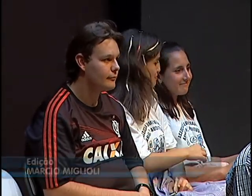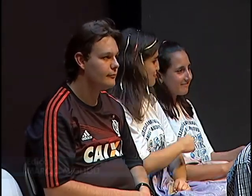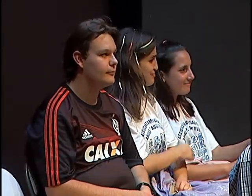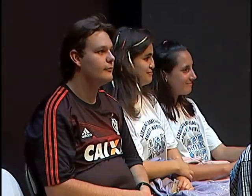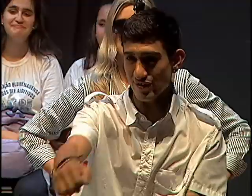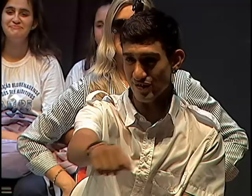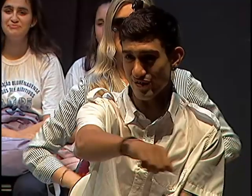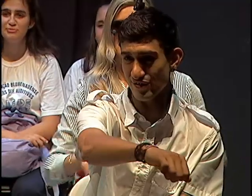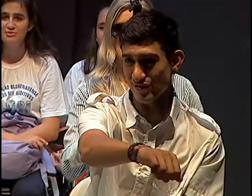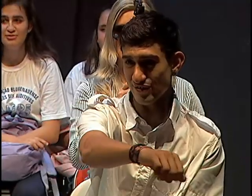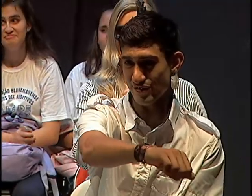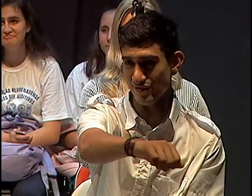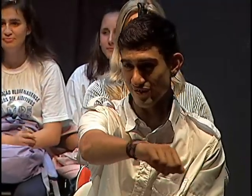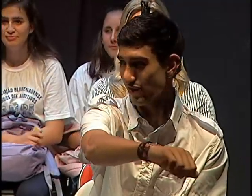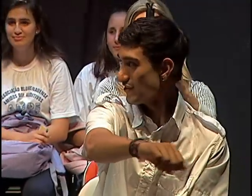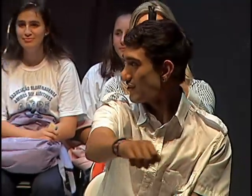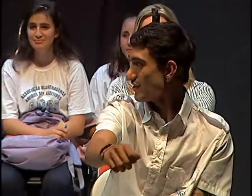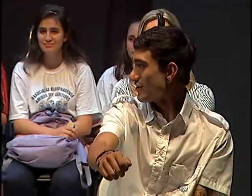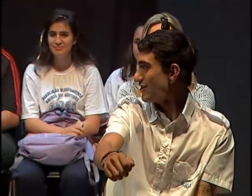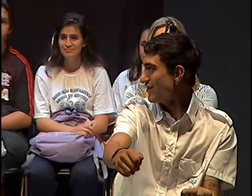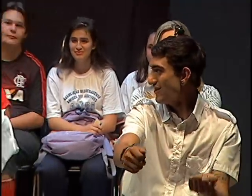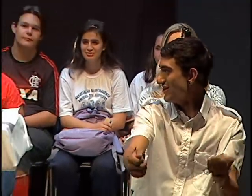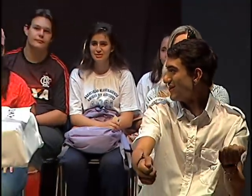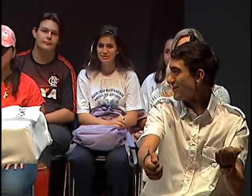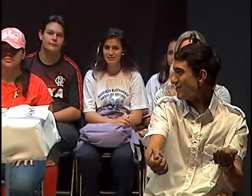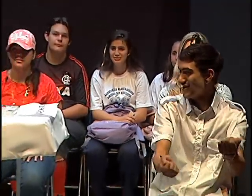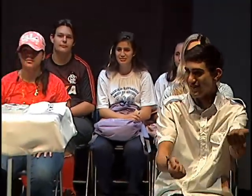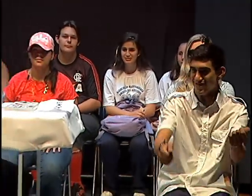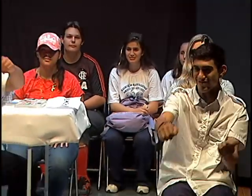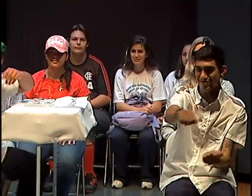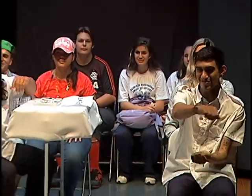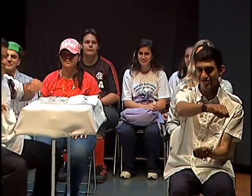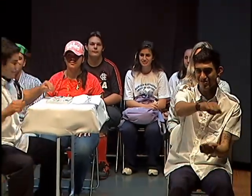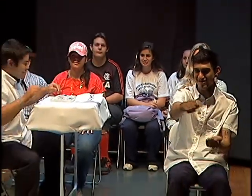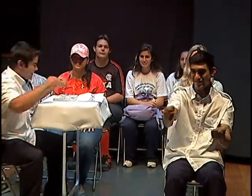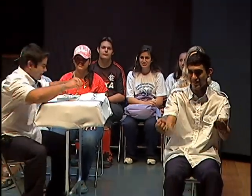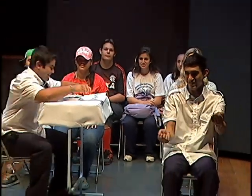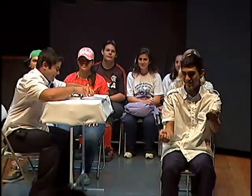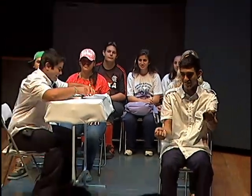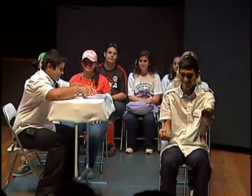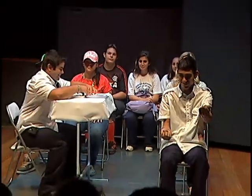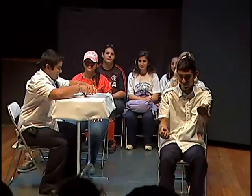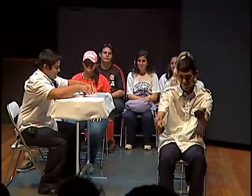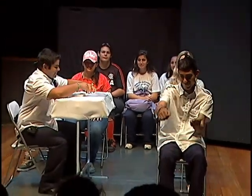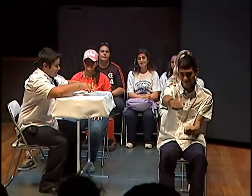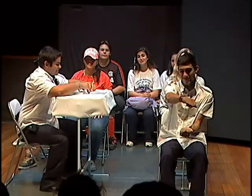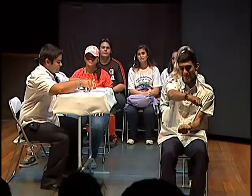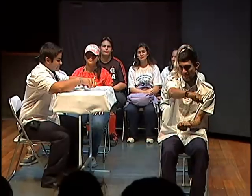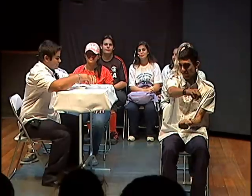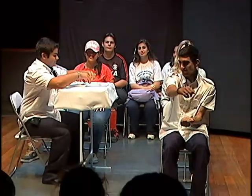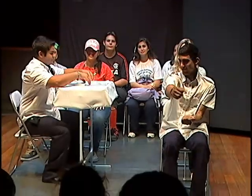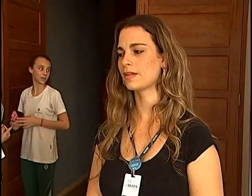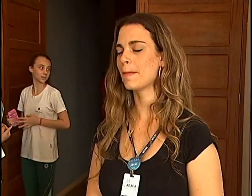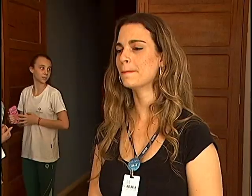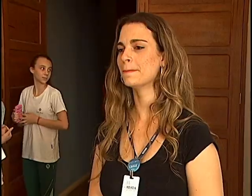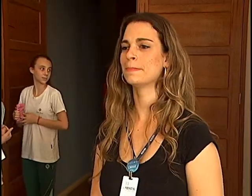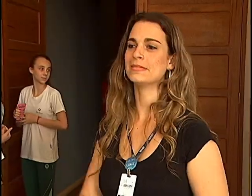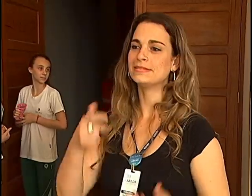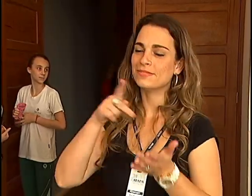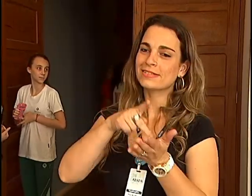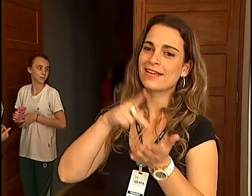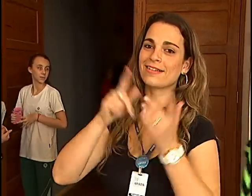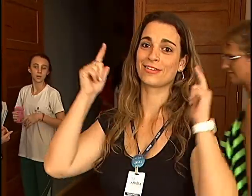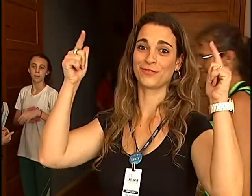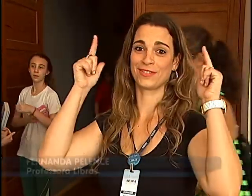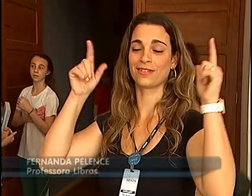auditivos o teatro é uma forma de unir a linguagem de sinais como a imagem mais visual das situações a